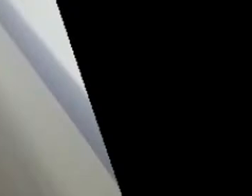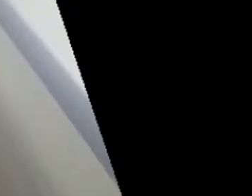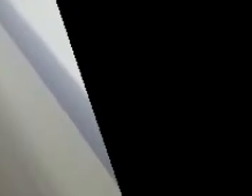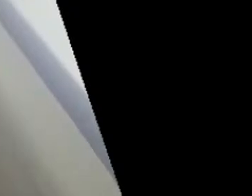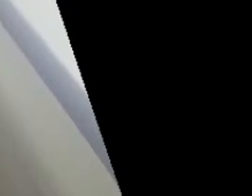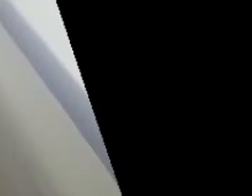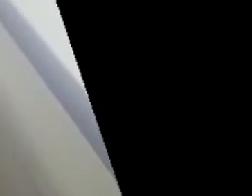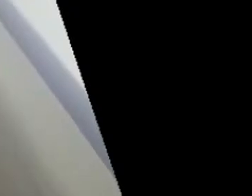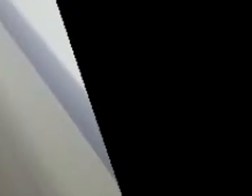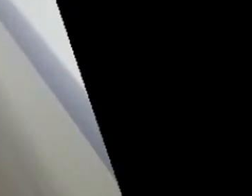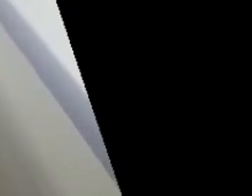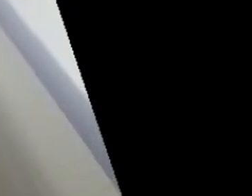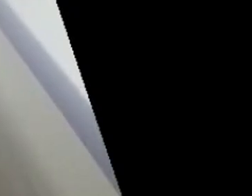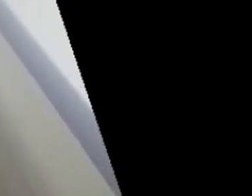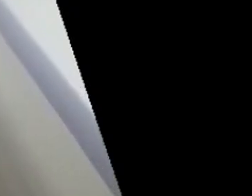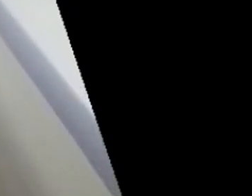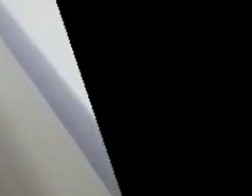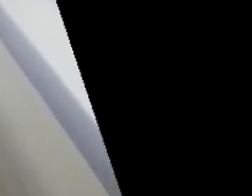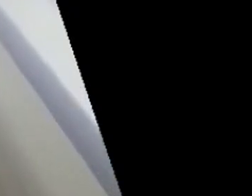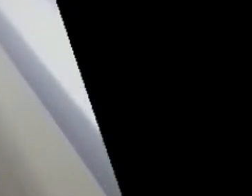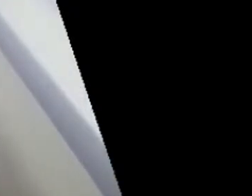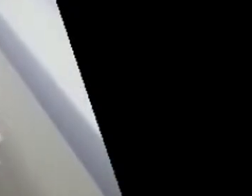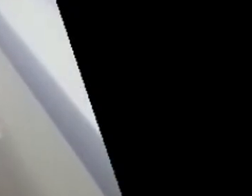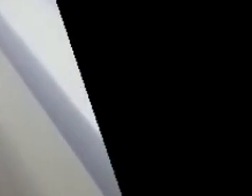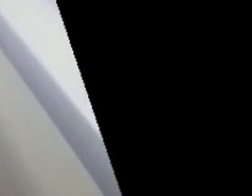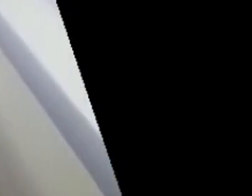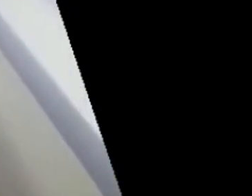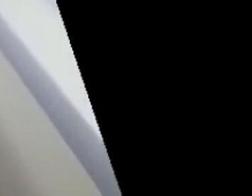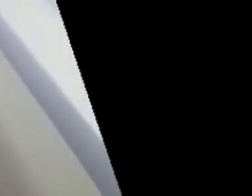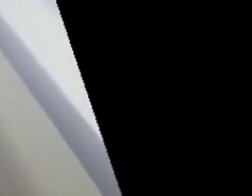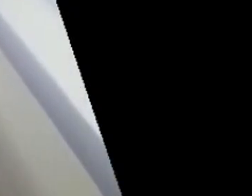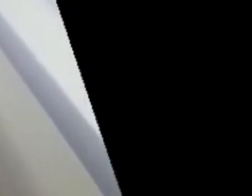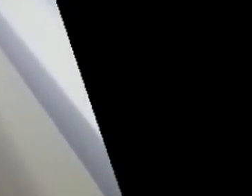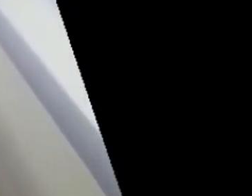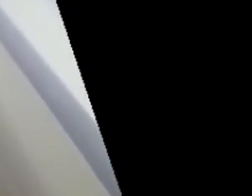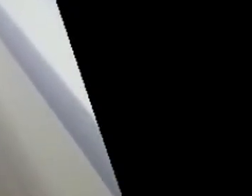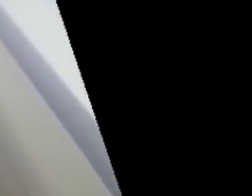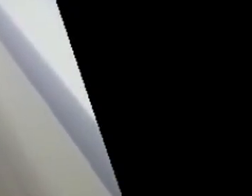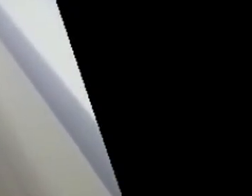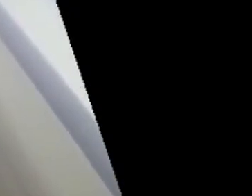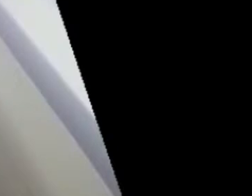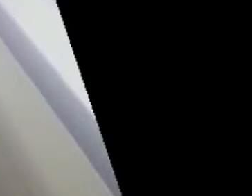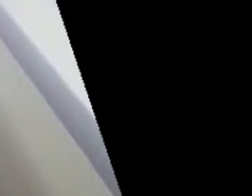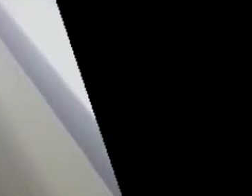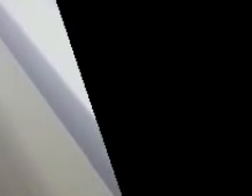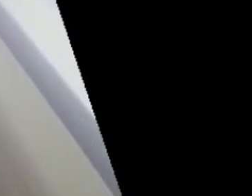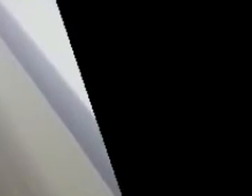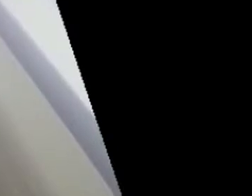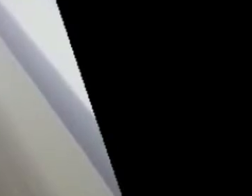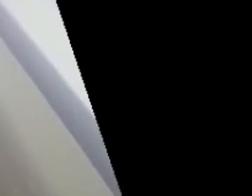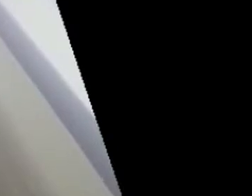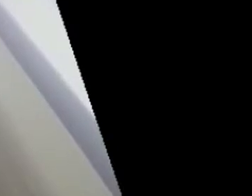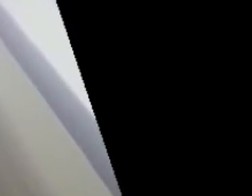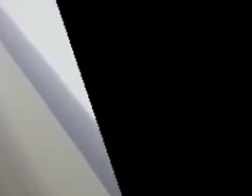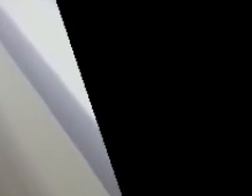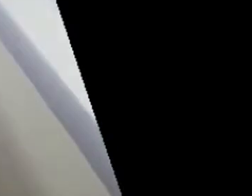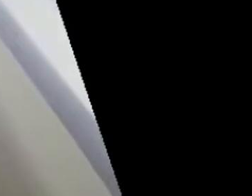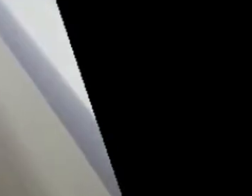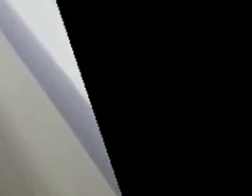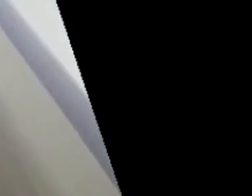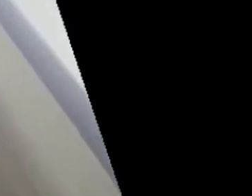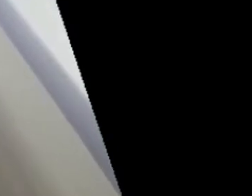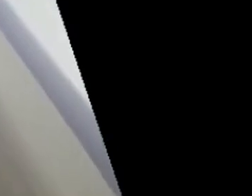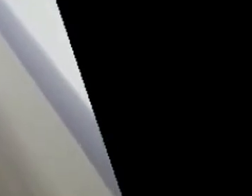Já tem 7 anos que eu trabalho lá. A minha função era entregar correspondência, tirar xerox, mexer